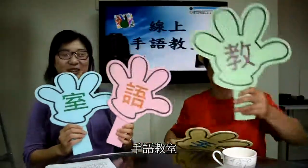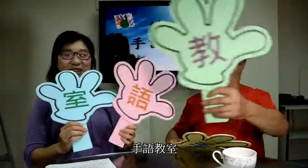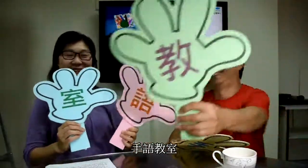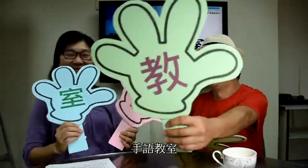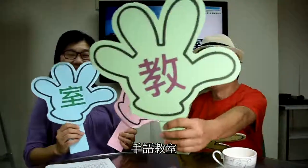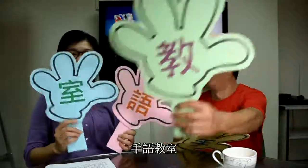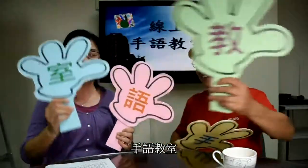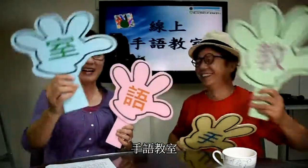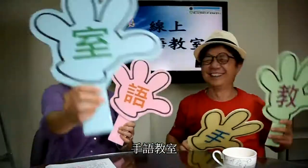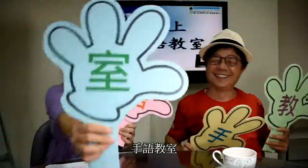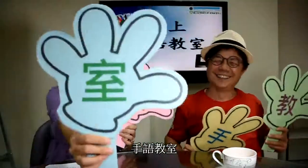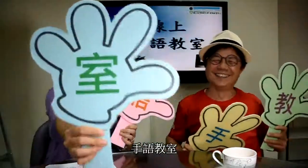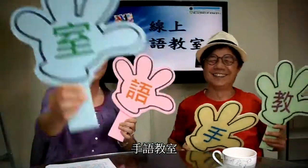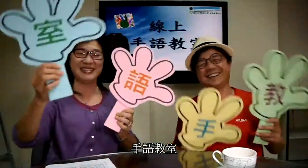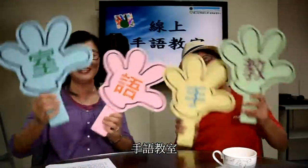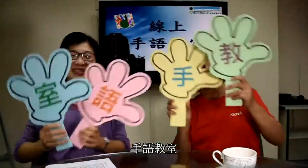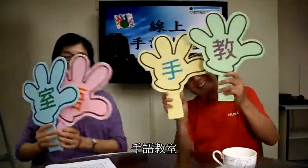语教室，